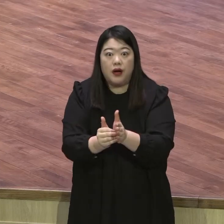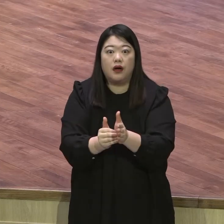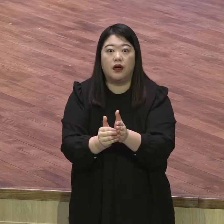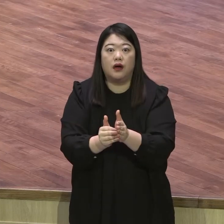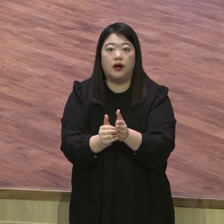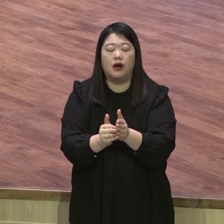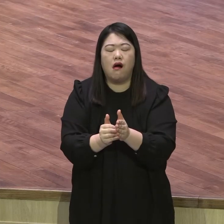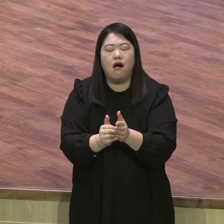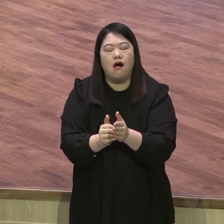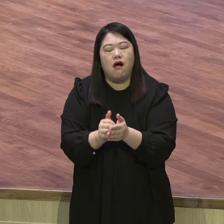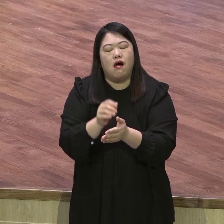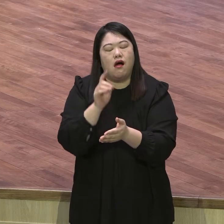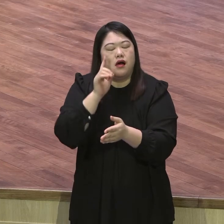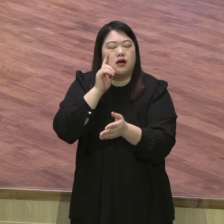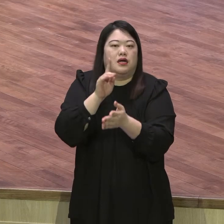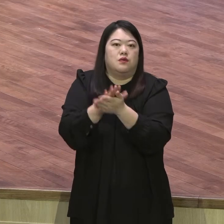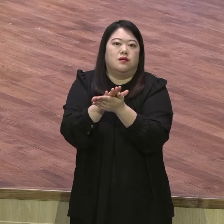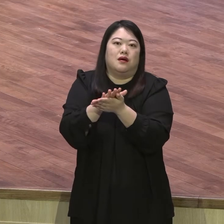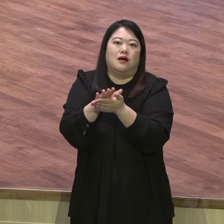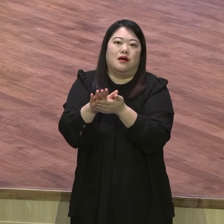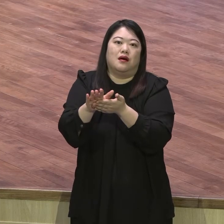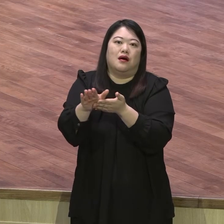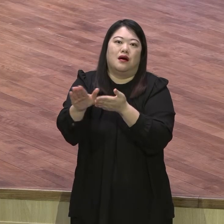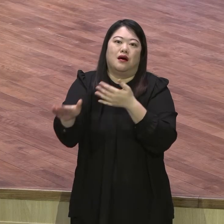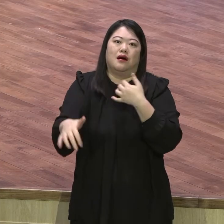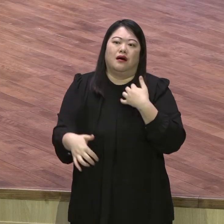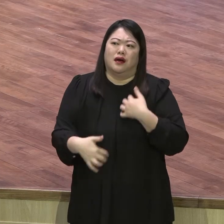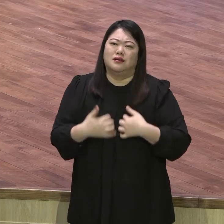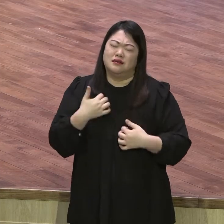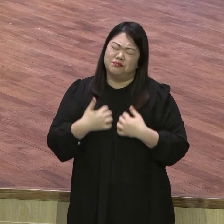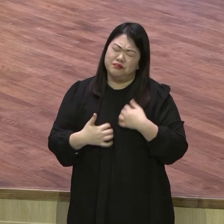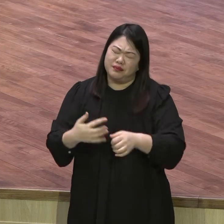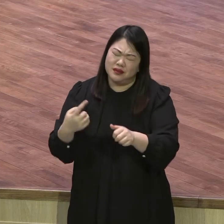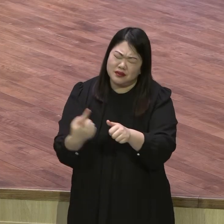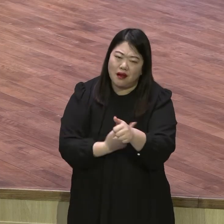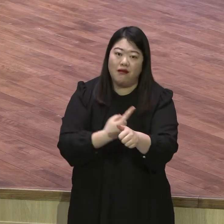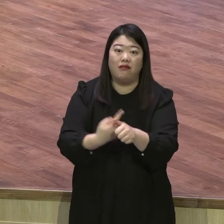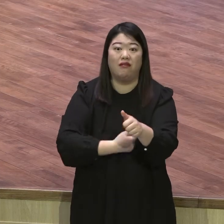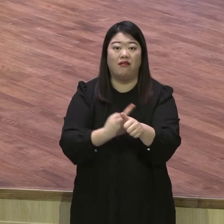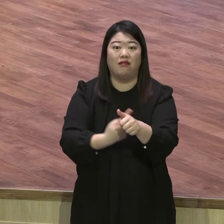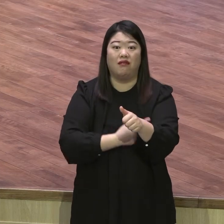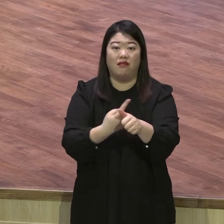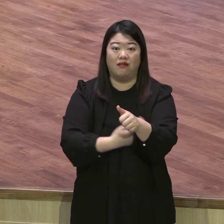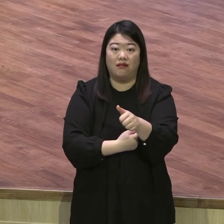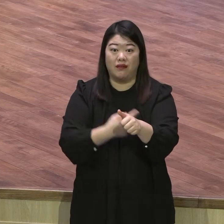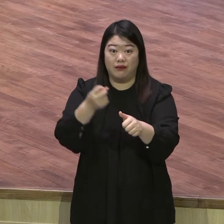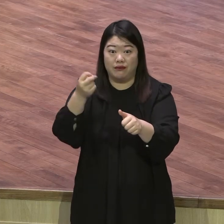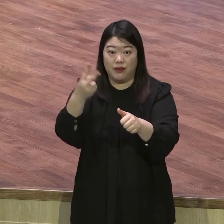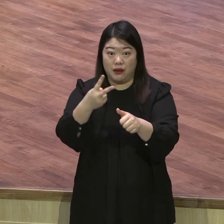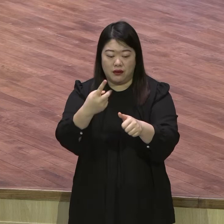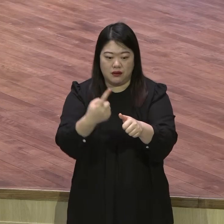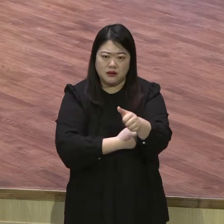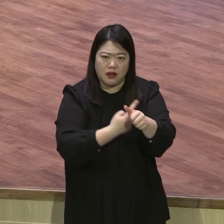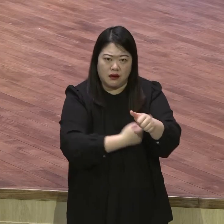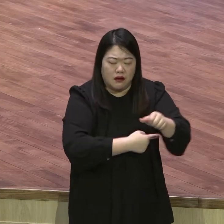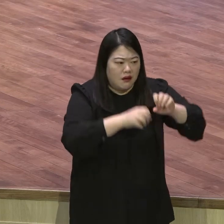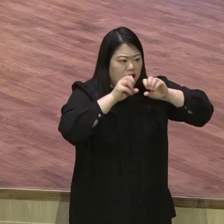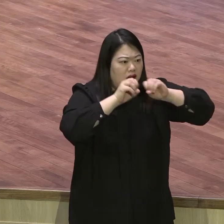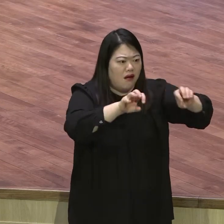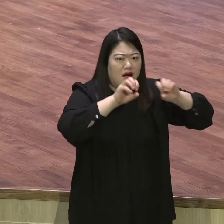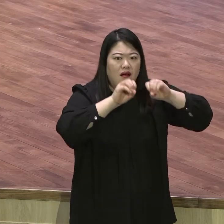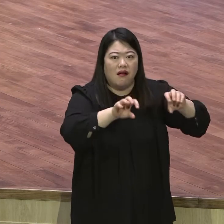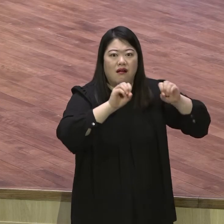맛본 사람은 즐거워할 수밖에 없고 전할 수밖에 없다라는 것입니다.